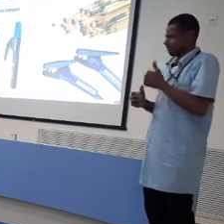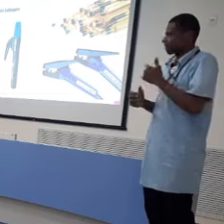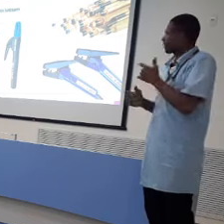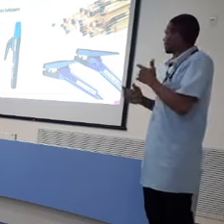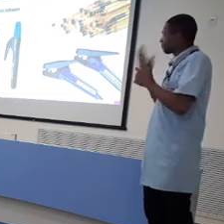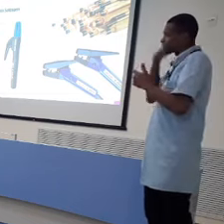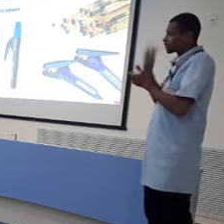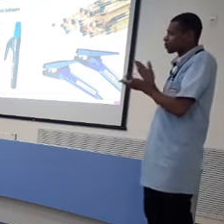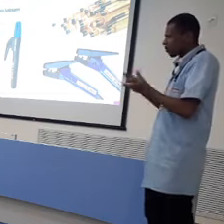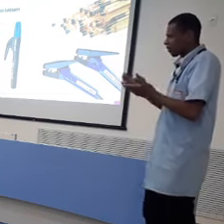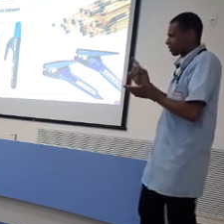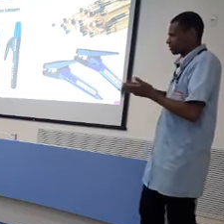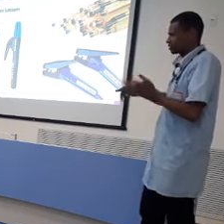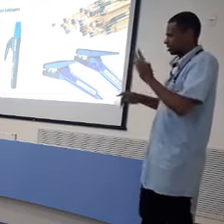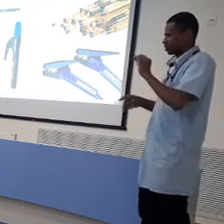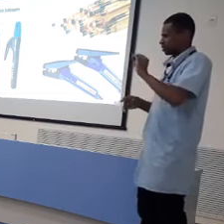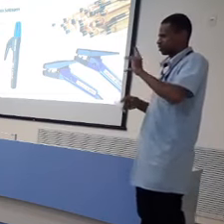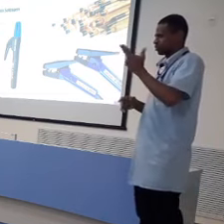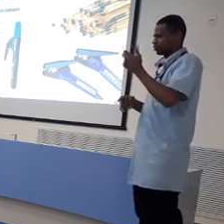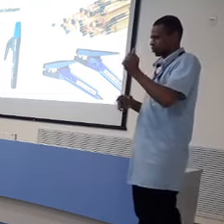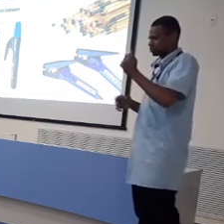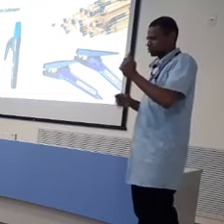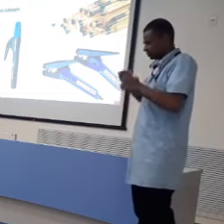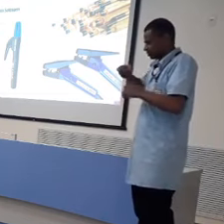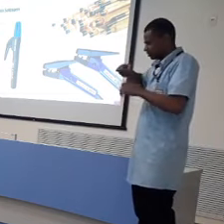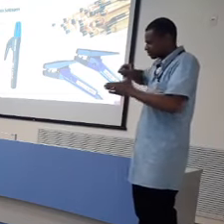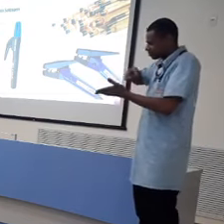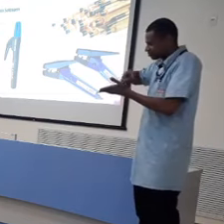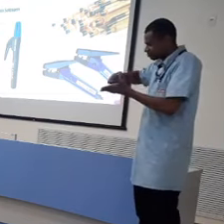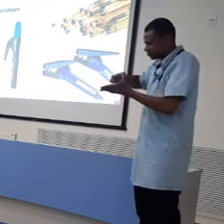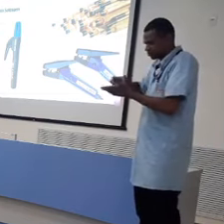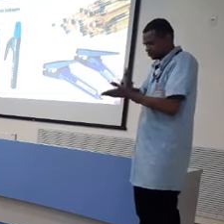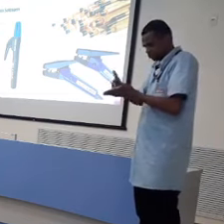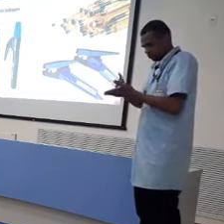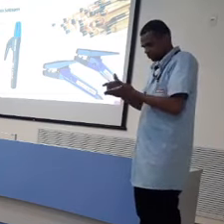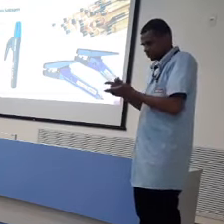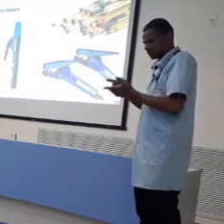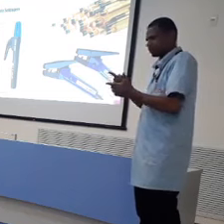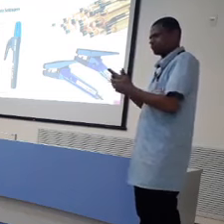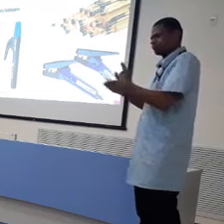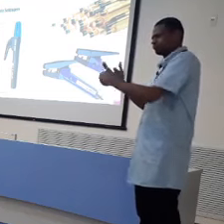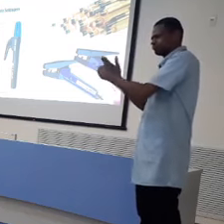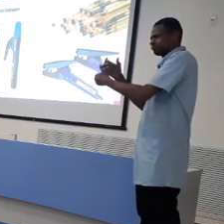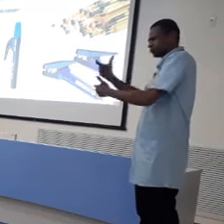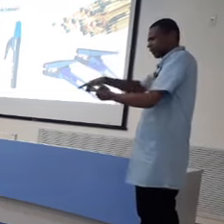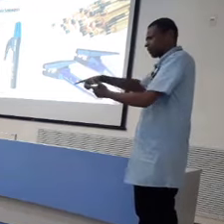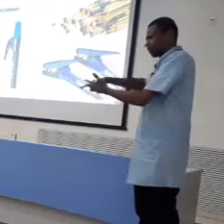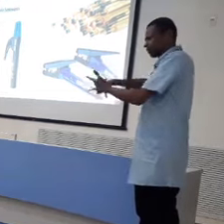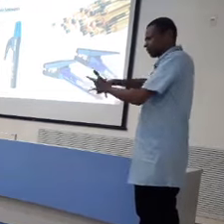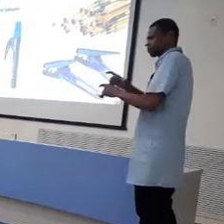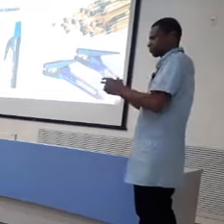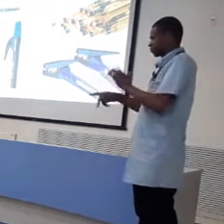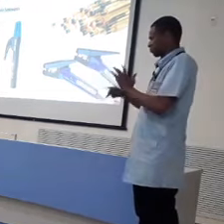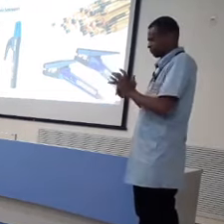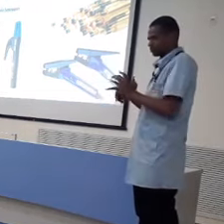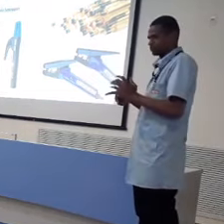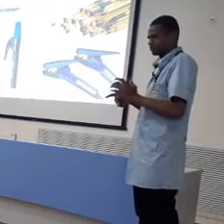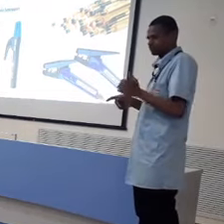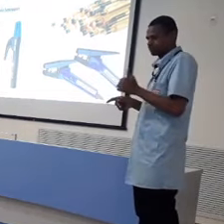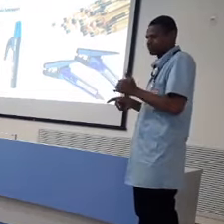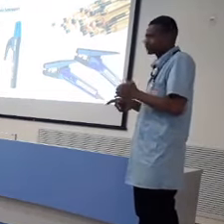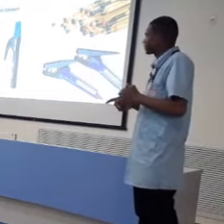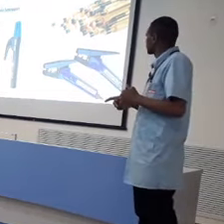ela já expandiu bastante aí com diversos produtos. Sempre eu gosto de mostrar os produtos da Binzel,